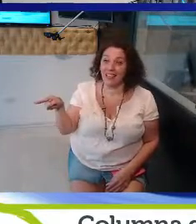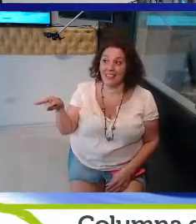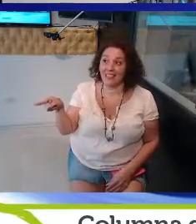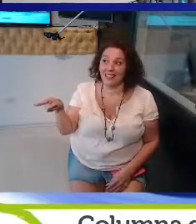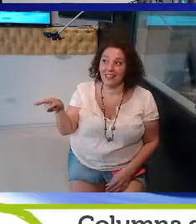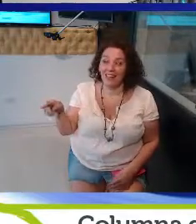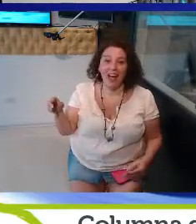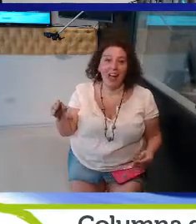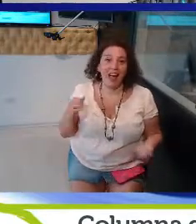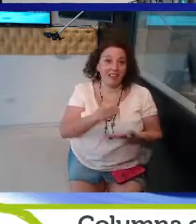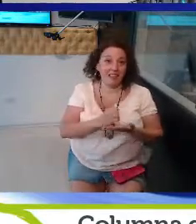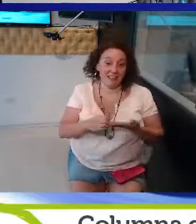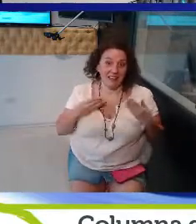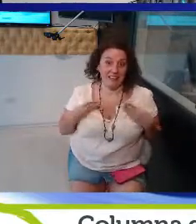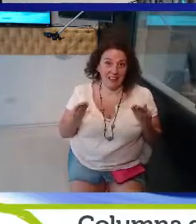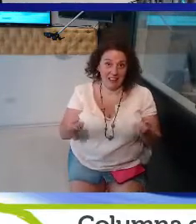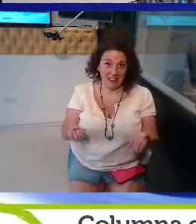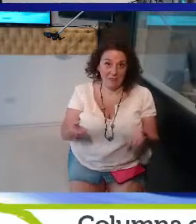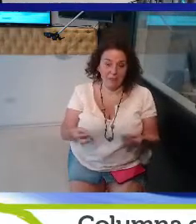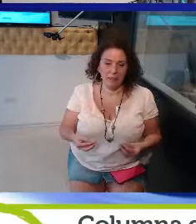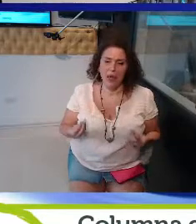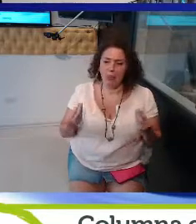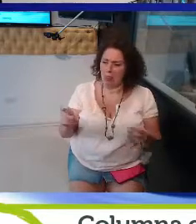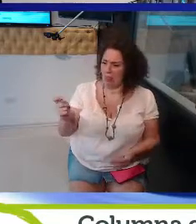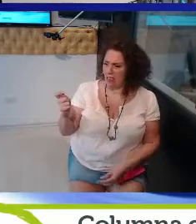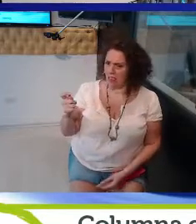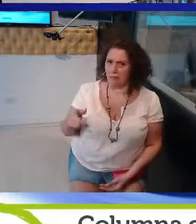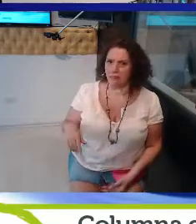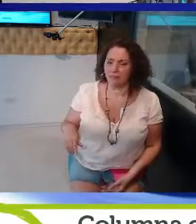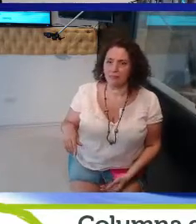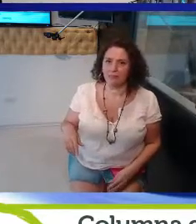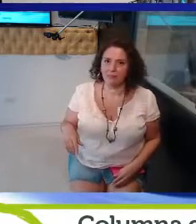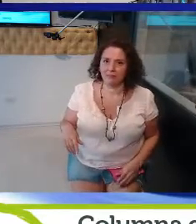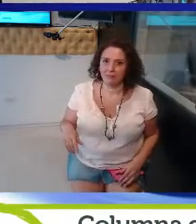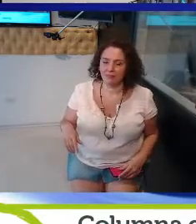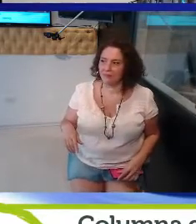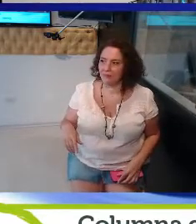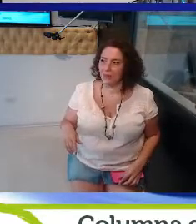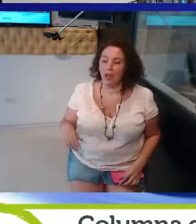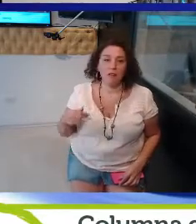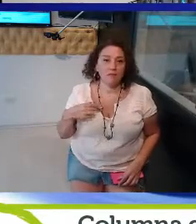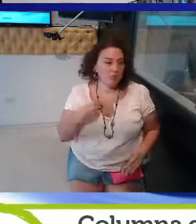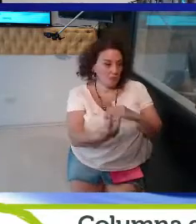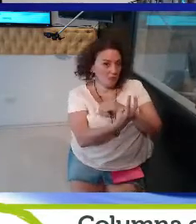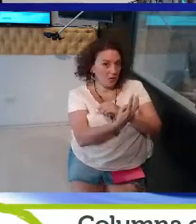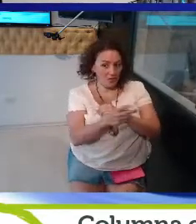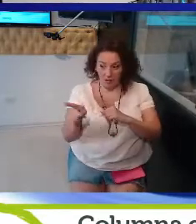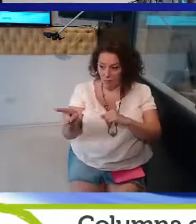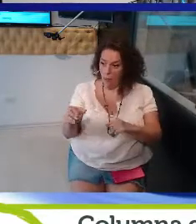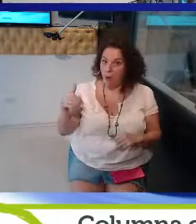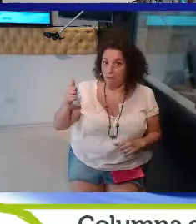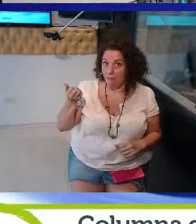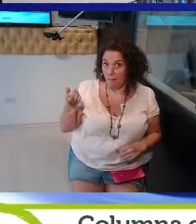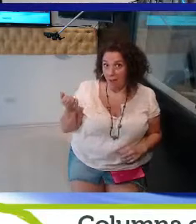quién? Sí. ¿Secretaria no. de quién? No, ¿qué? ¿Te puedo ayudar, Marce? Sí, okay.